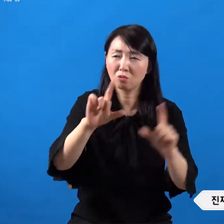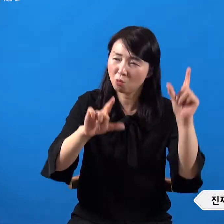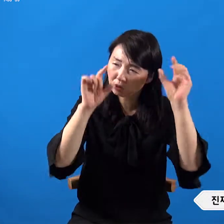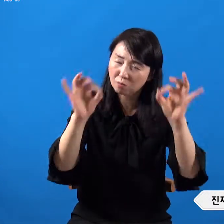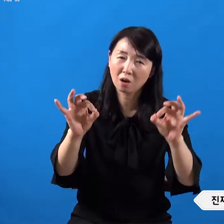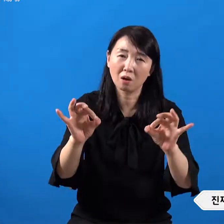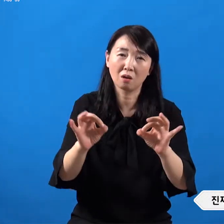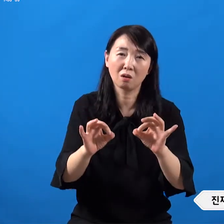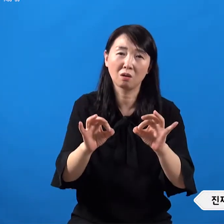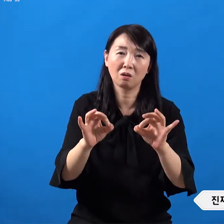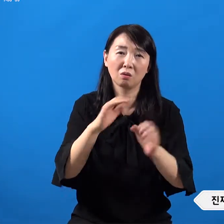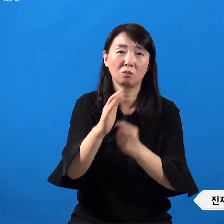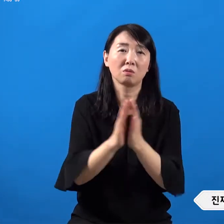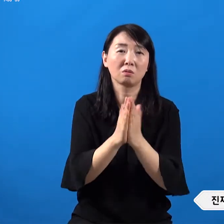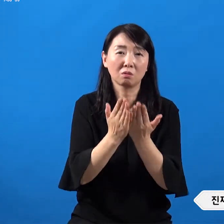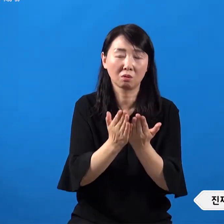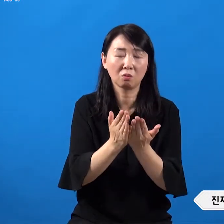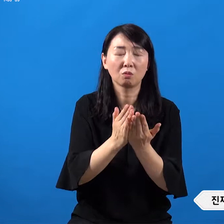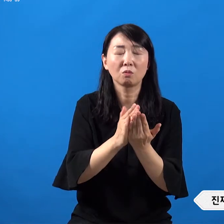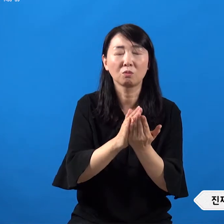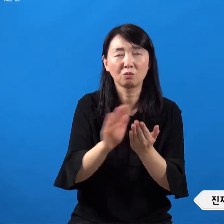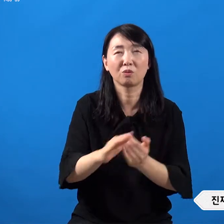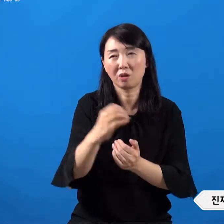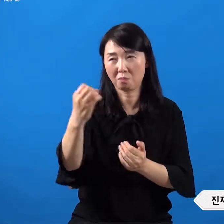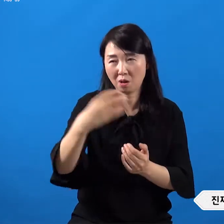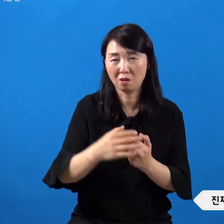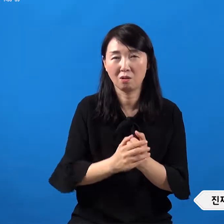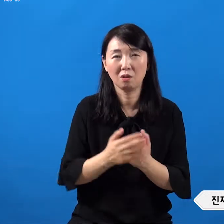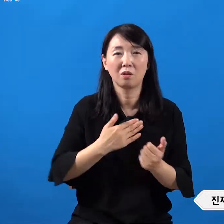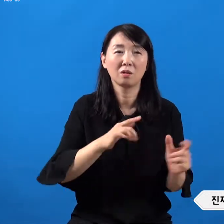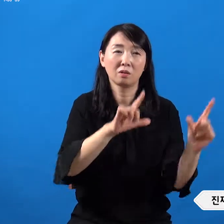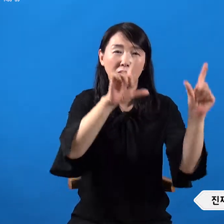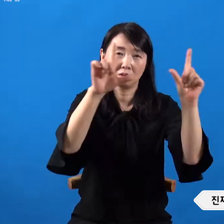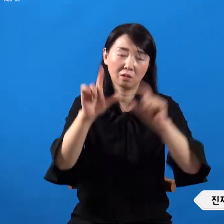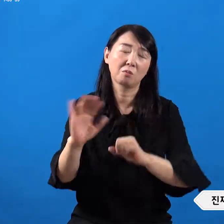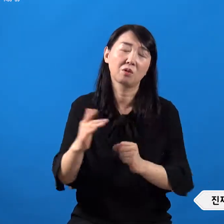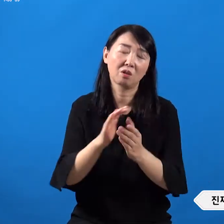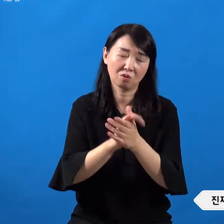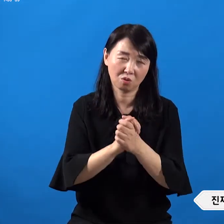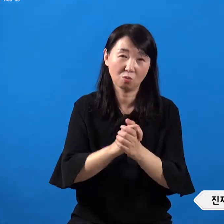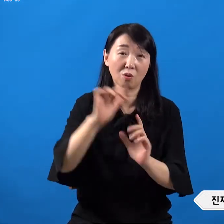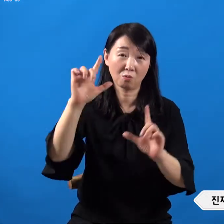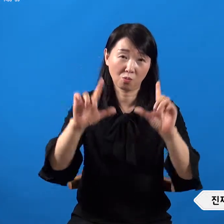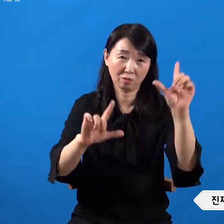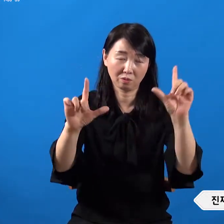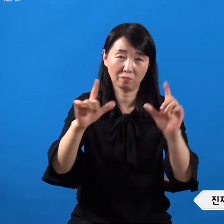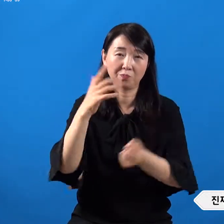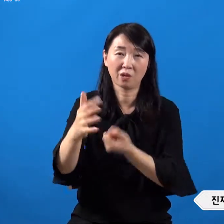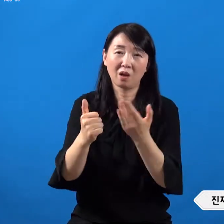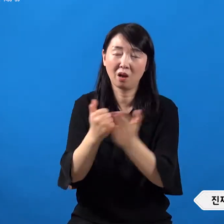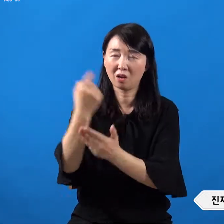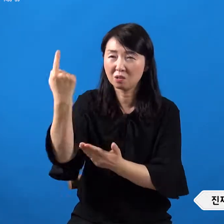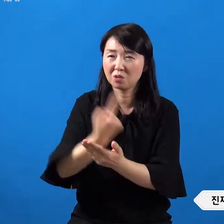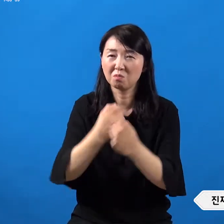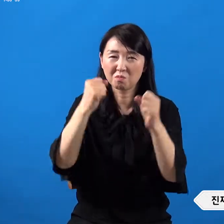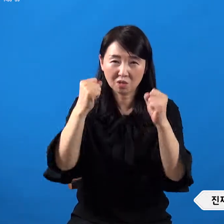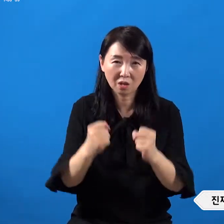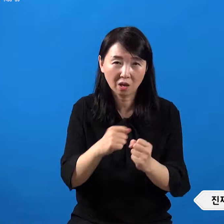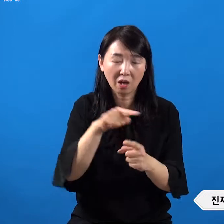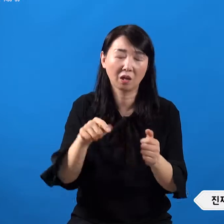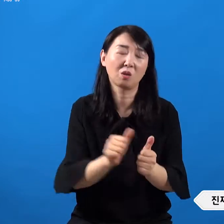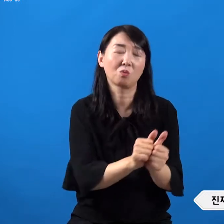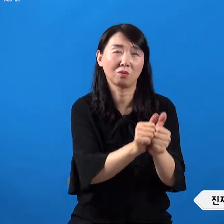바라본다면, 오늘 성경은 우리에게 말씀합니다. 삶이 되는 기도의 모습, 하나님의 임재